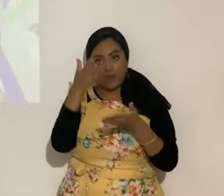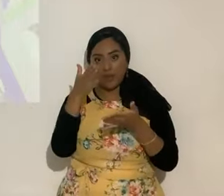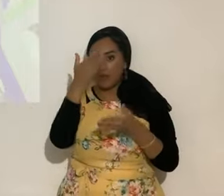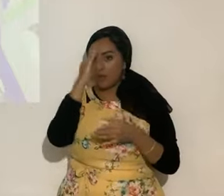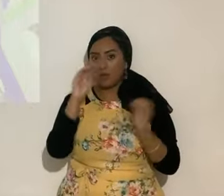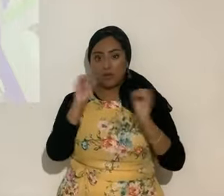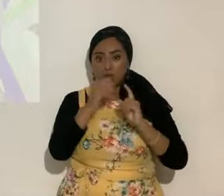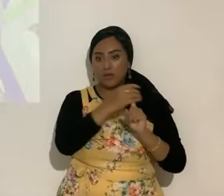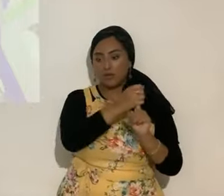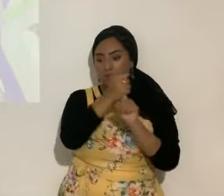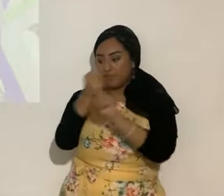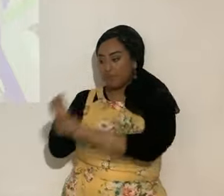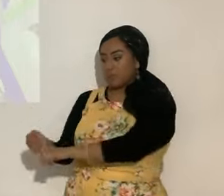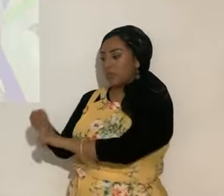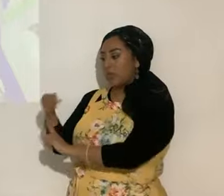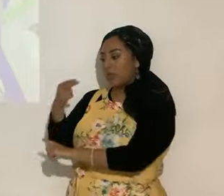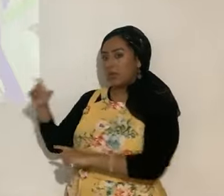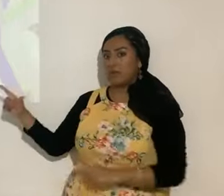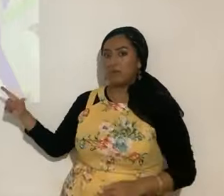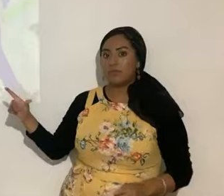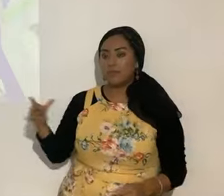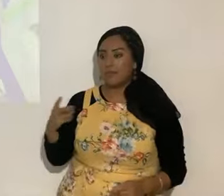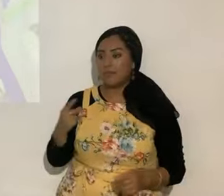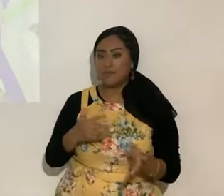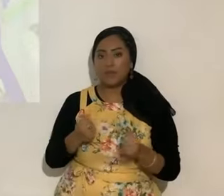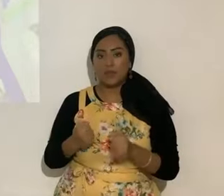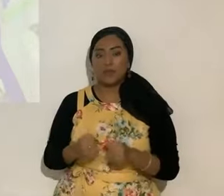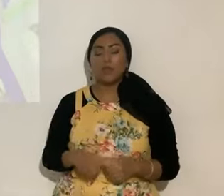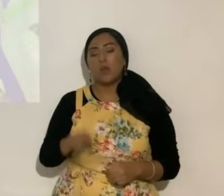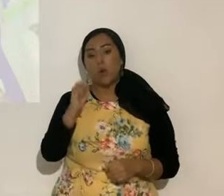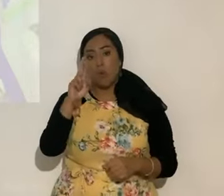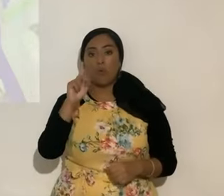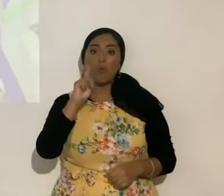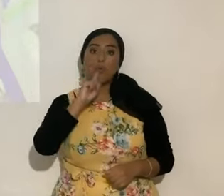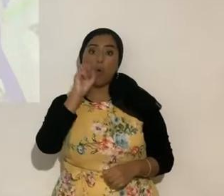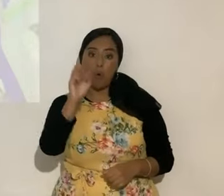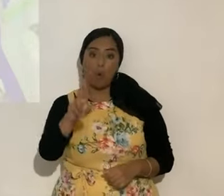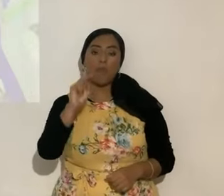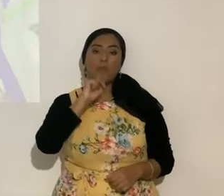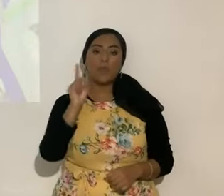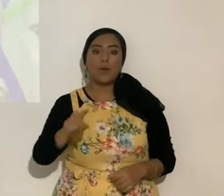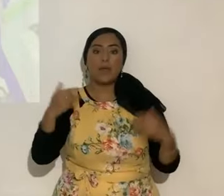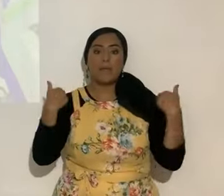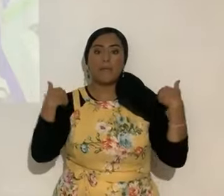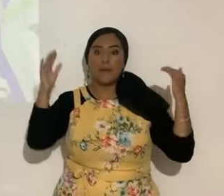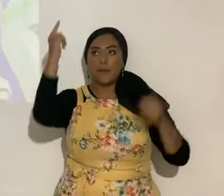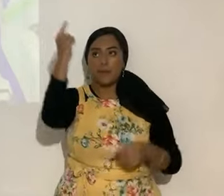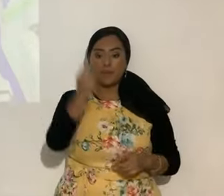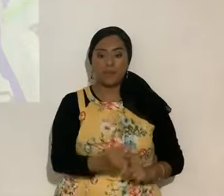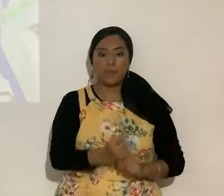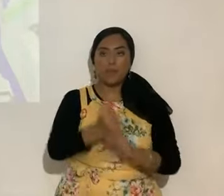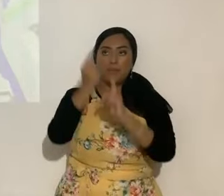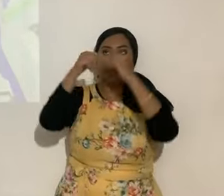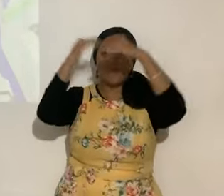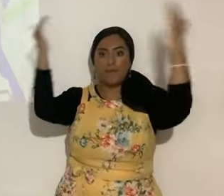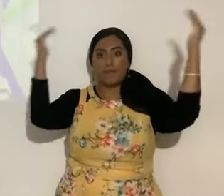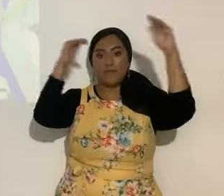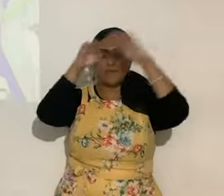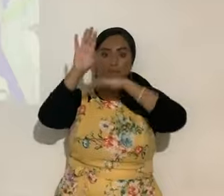y la lleven al mismo infierno, o bien, mandar a sus ángeles, de acuerdo, si,